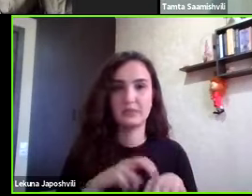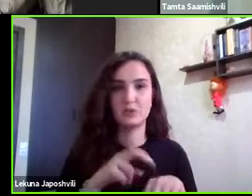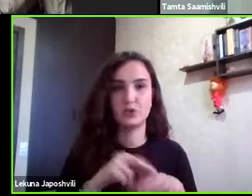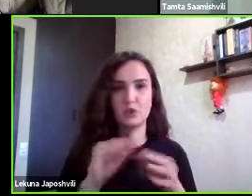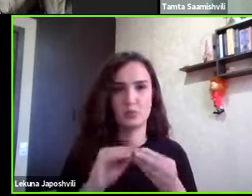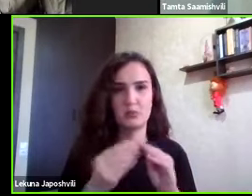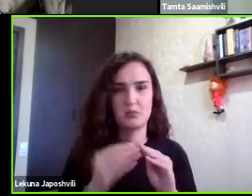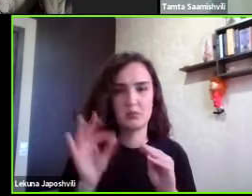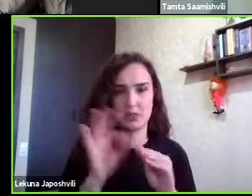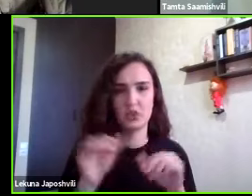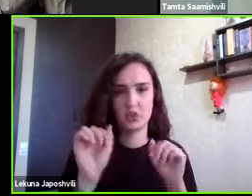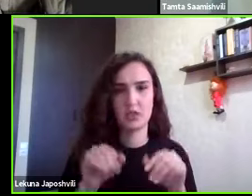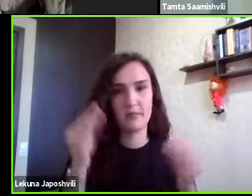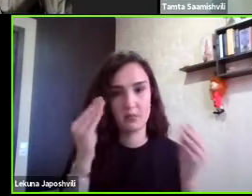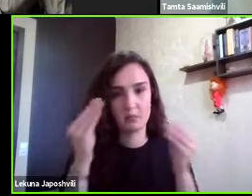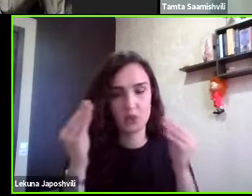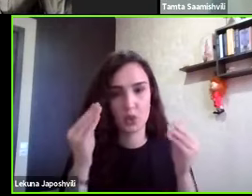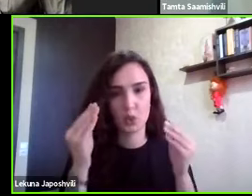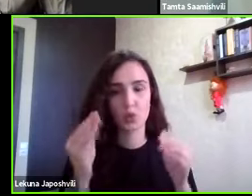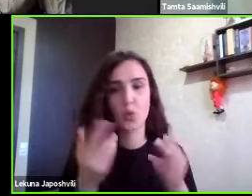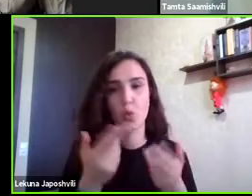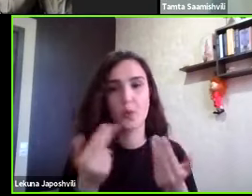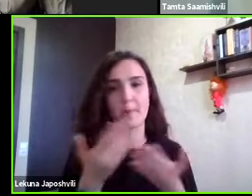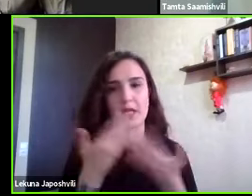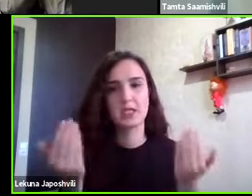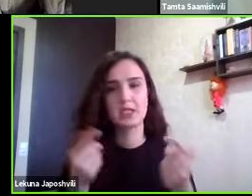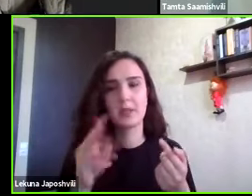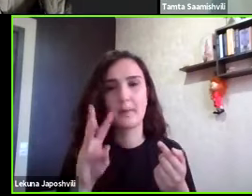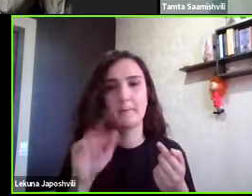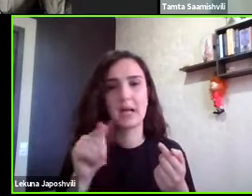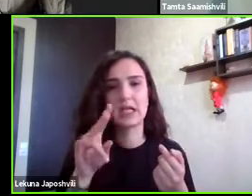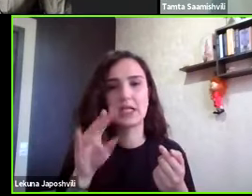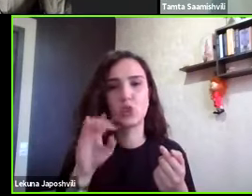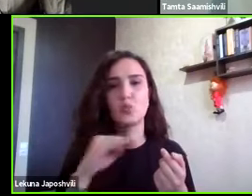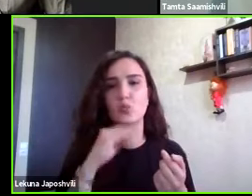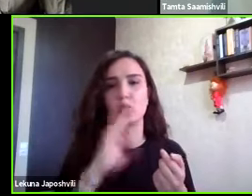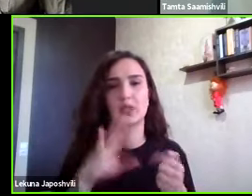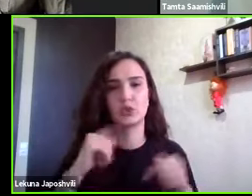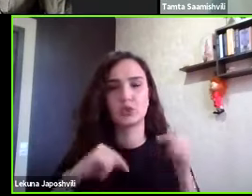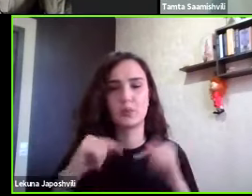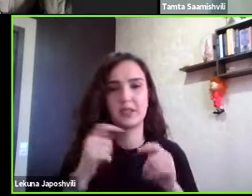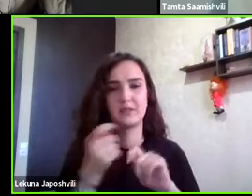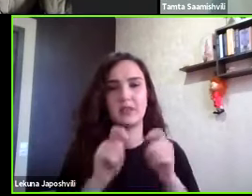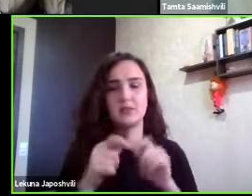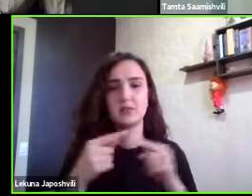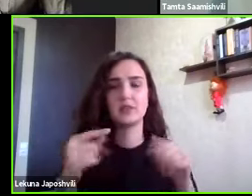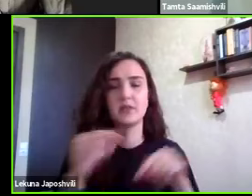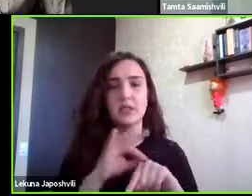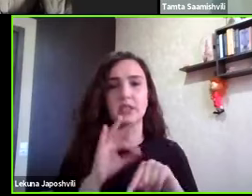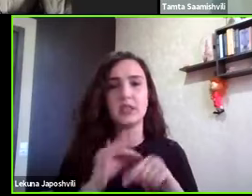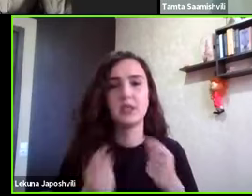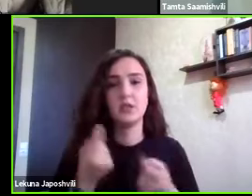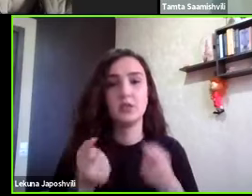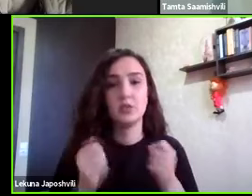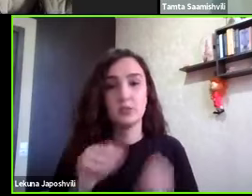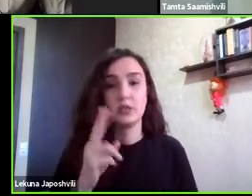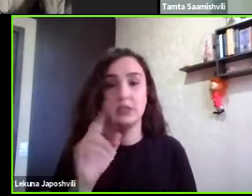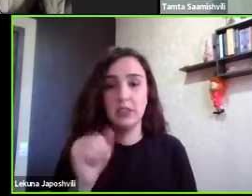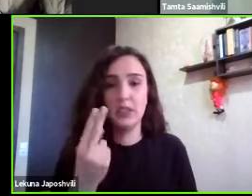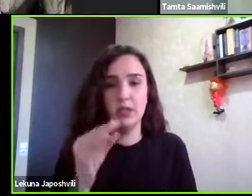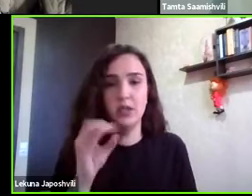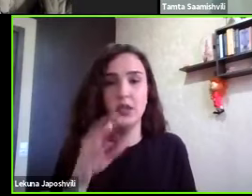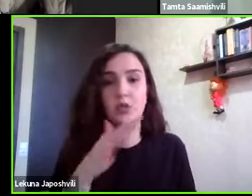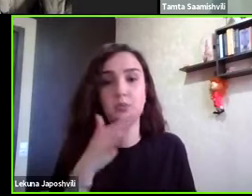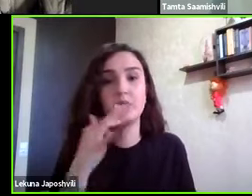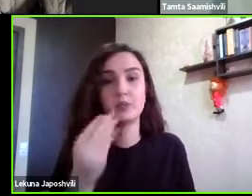პრობლემებზე შეიძლება ვიმსჯელოთ. ხომ არ არის მაგნიუმის უკმარისობა, რომელიც სხვადასხვა კლინიკას გვაძლევს, კალციუმის მაღალი